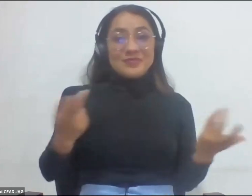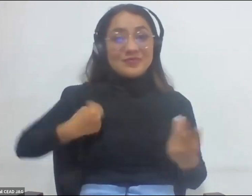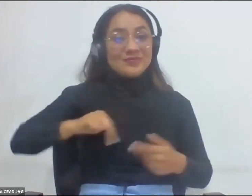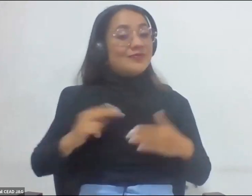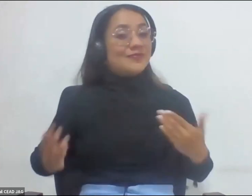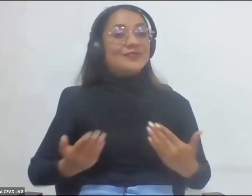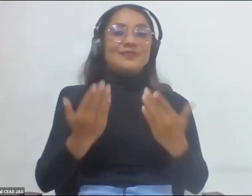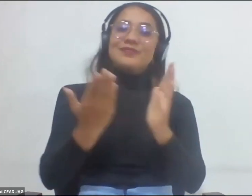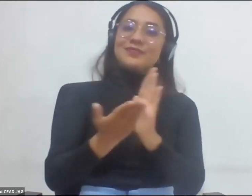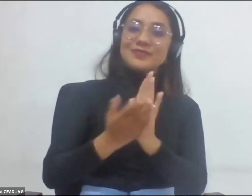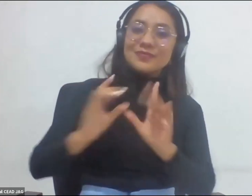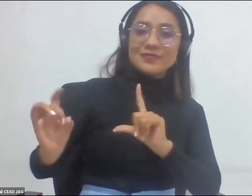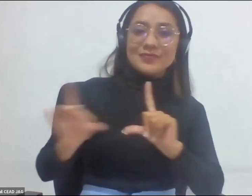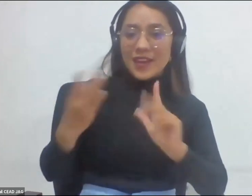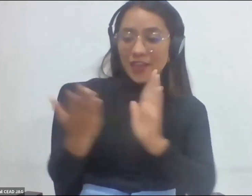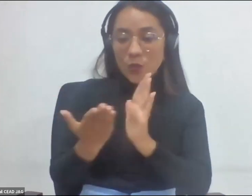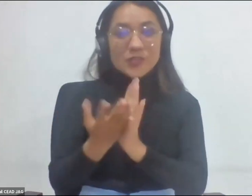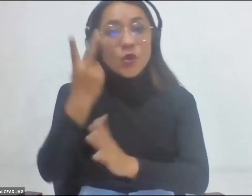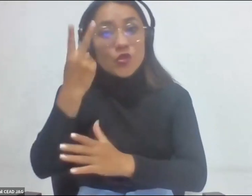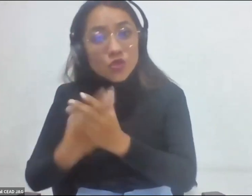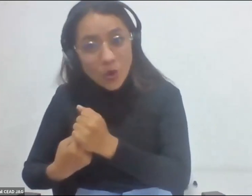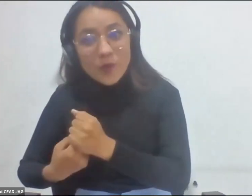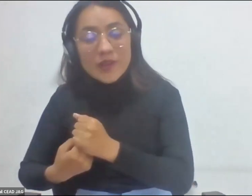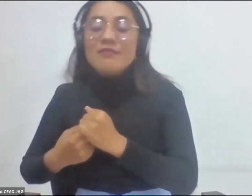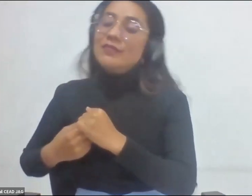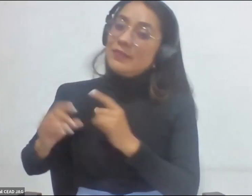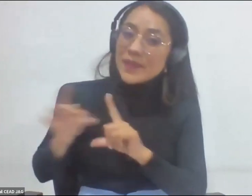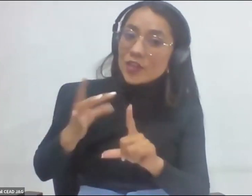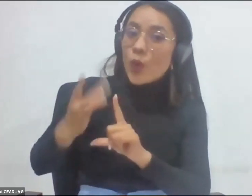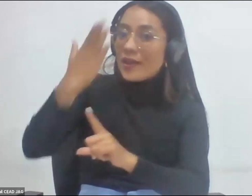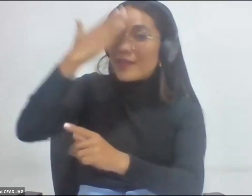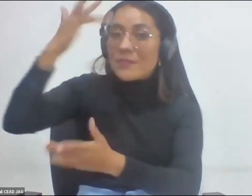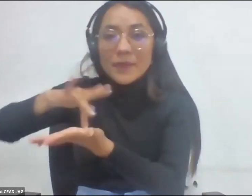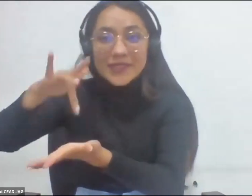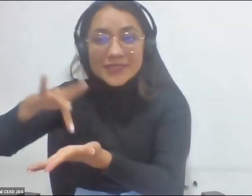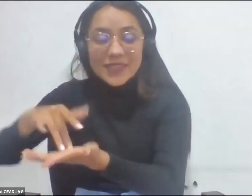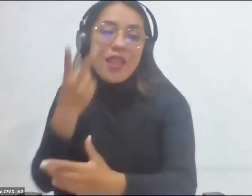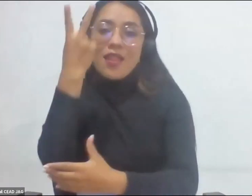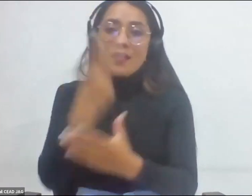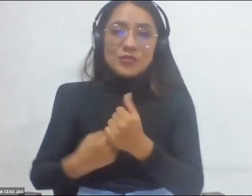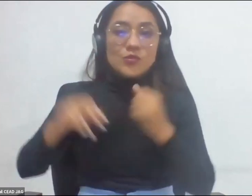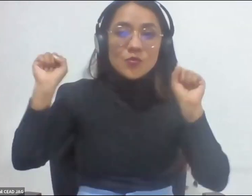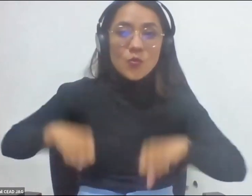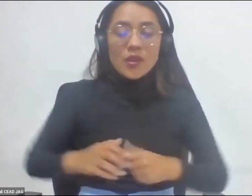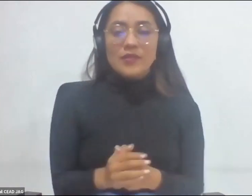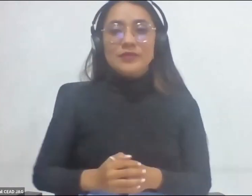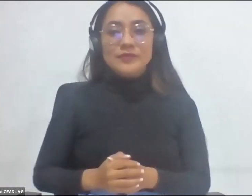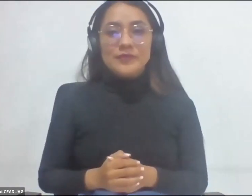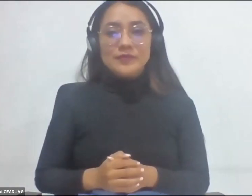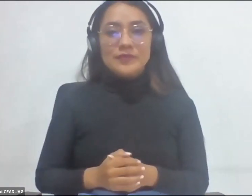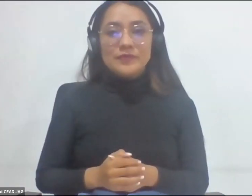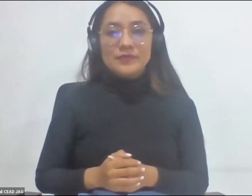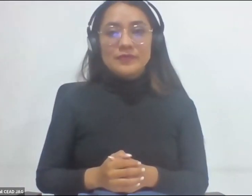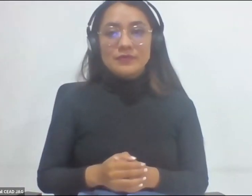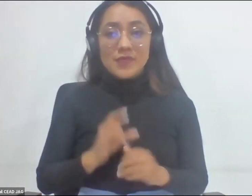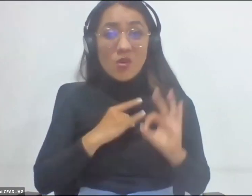hoy en día la educación híbrida que es un punto de encuentro entre la presencialidad y la virtualidad no peleamos en